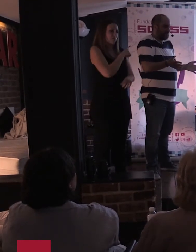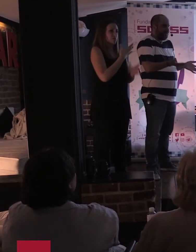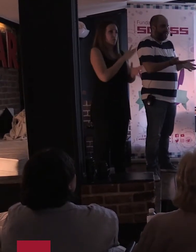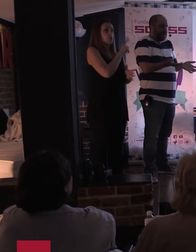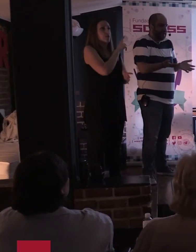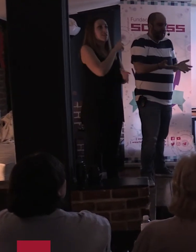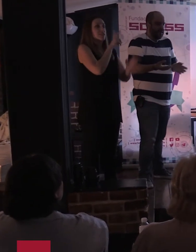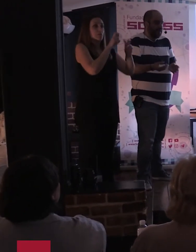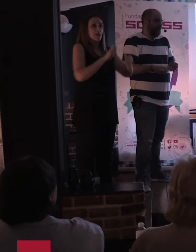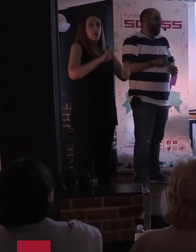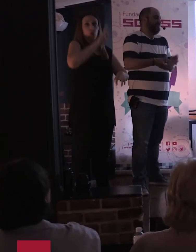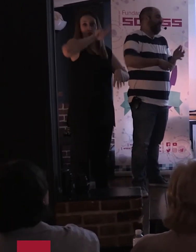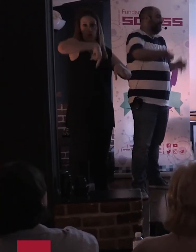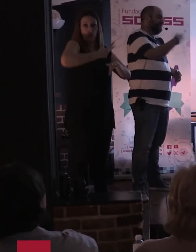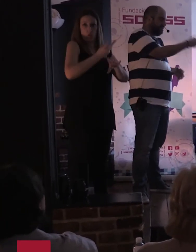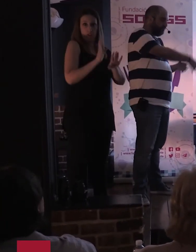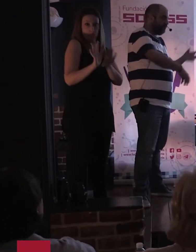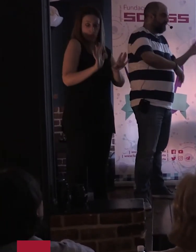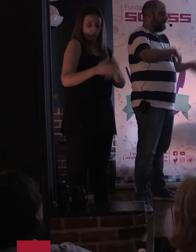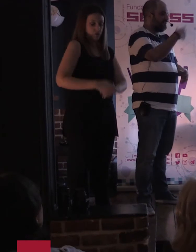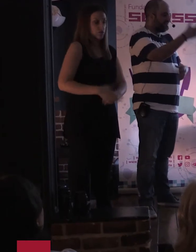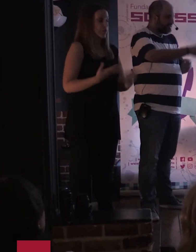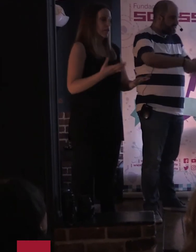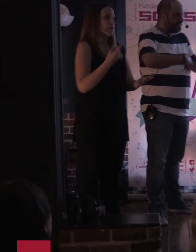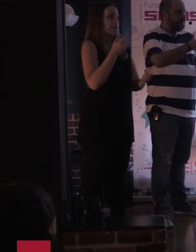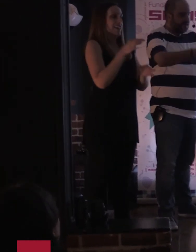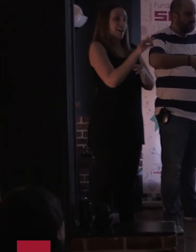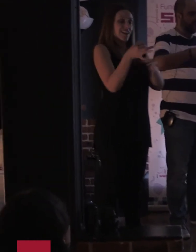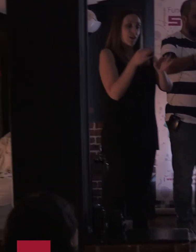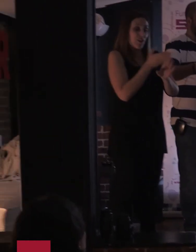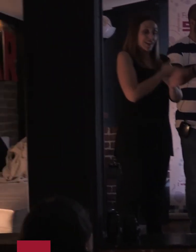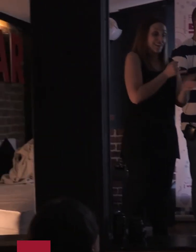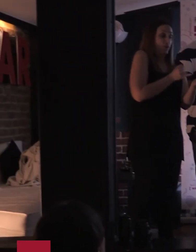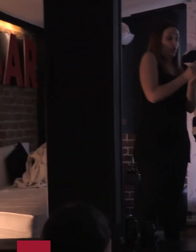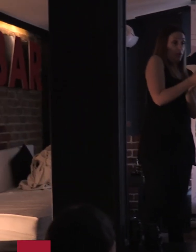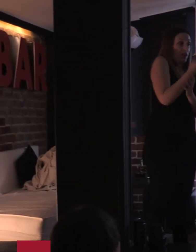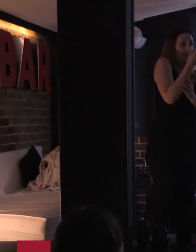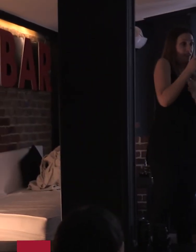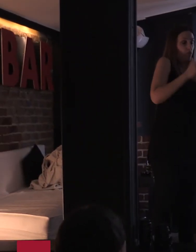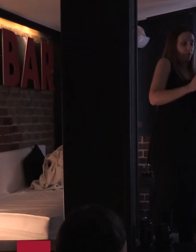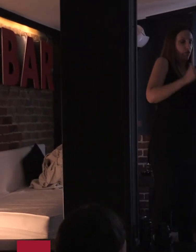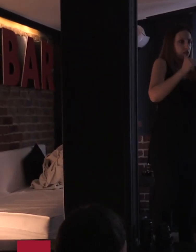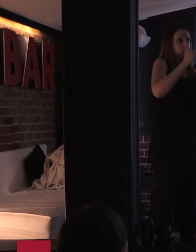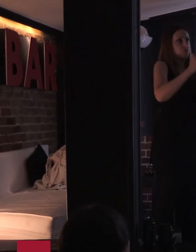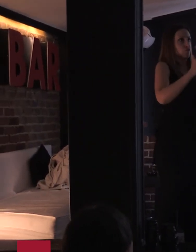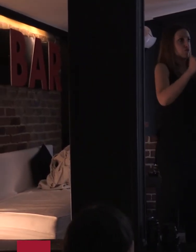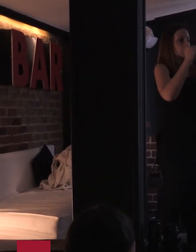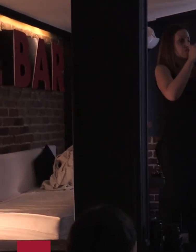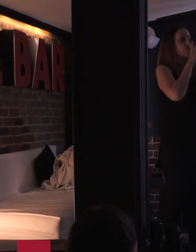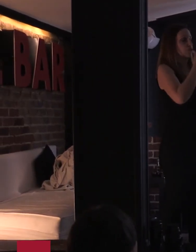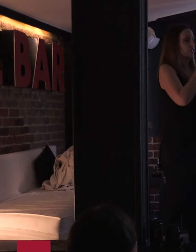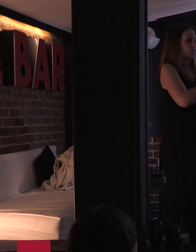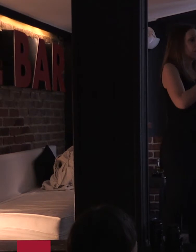horas. Entonces al final lo que pasa es que bueno, pues tienes que cultivar las células antes encima, un proceso un poco largo. Pero por eso te decía